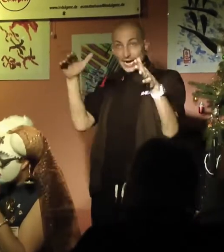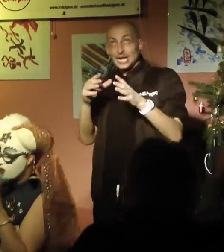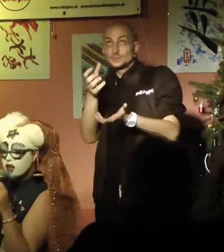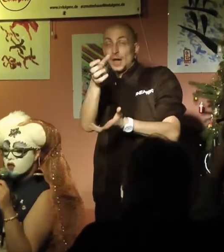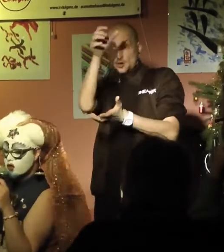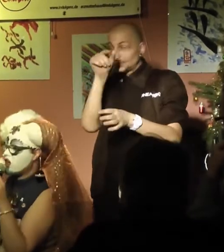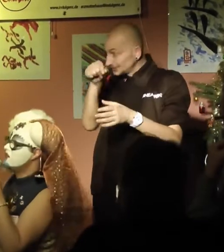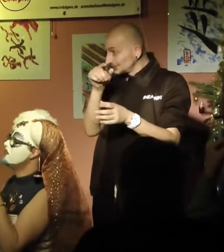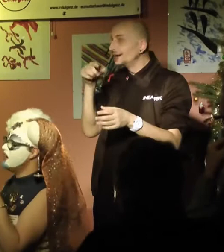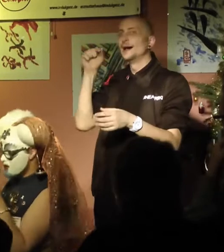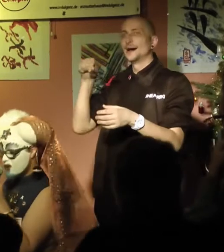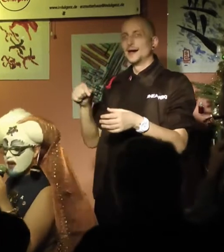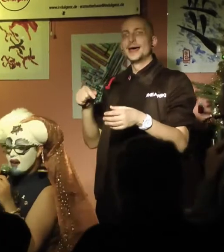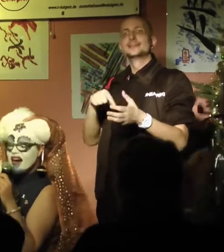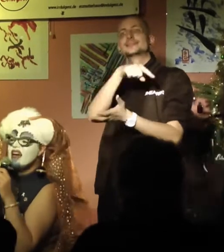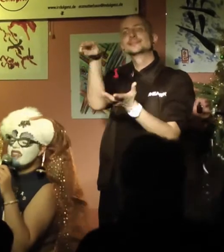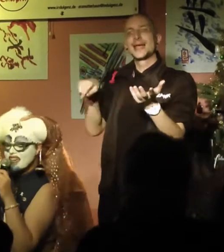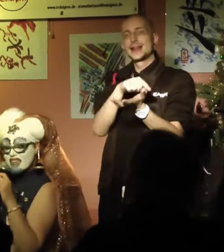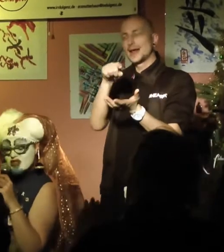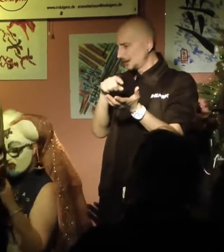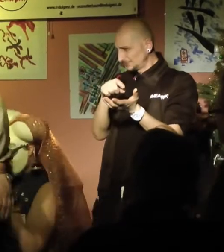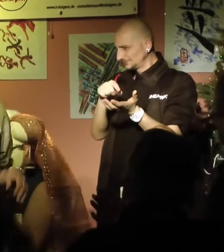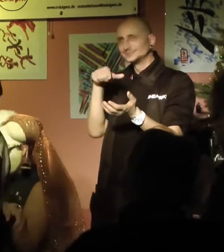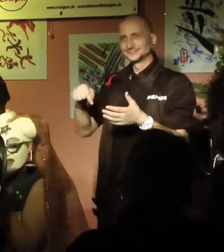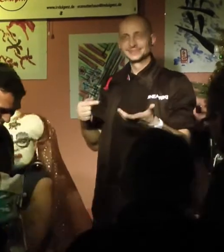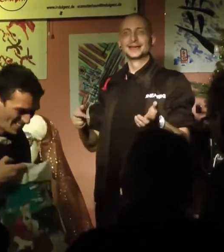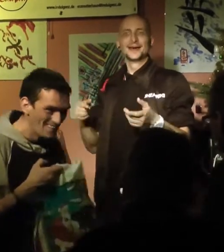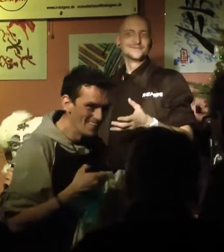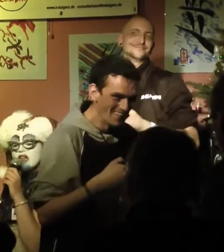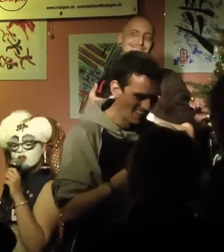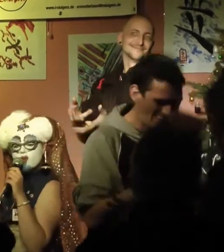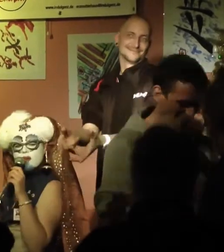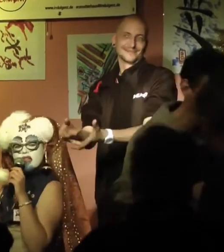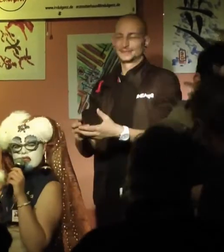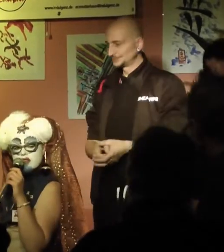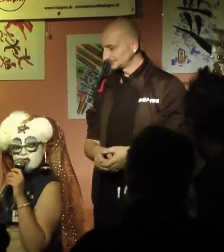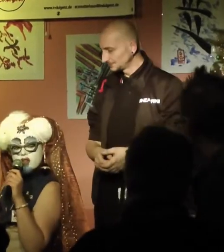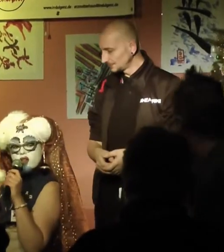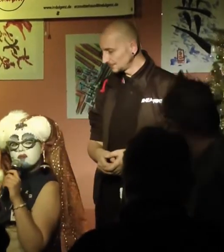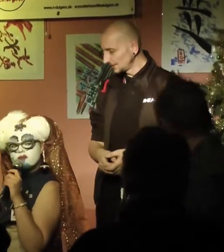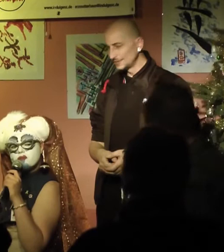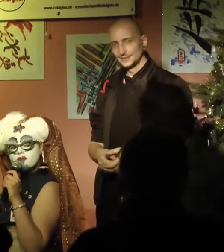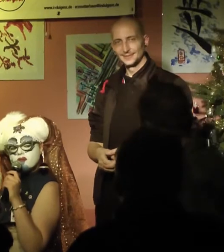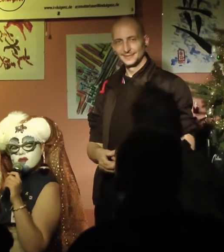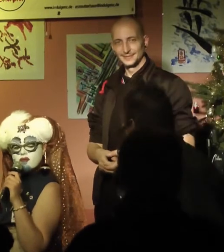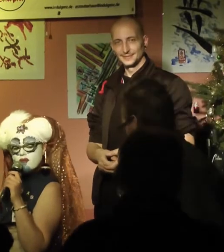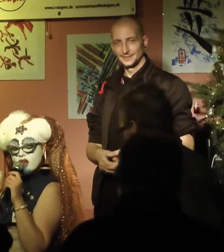ist dieses Jahr aus Terrakotta. Wunderbar, danke dir, schön, dass du da bist. So, dann hat als nächstes zu mir kommen.